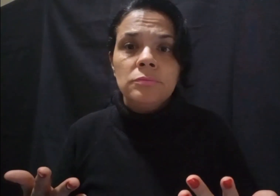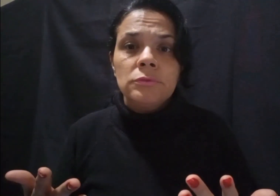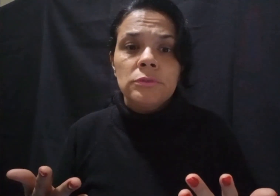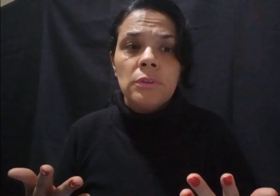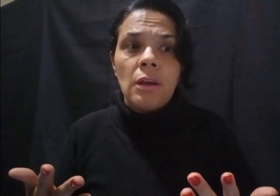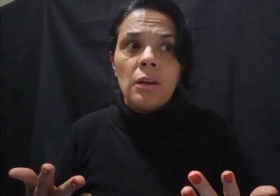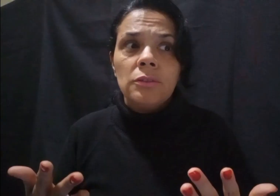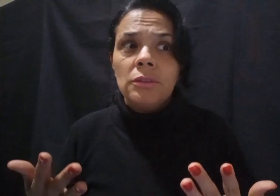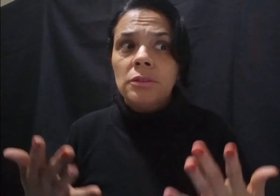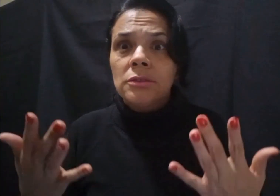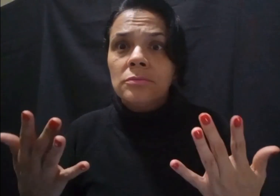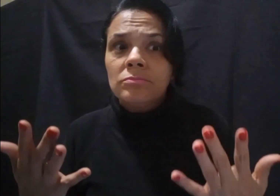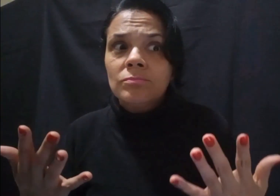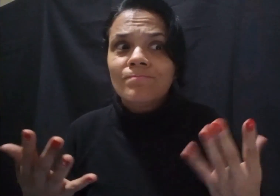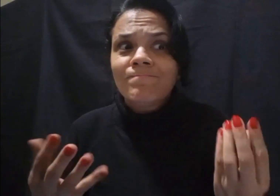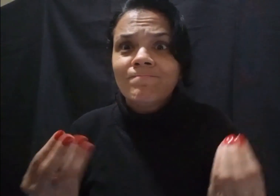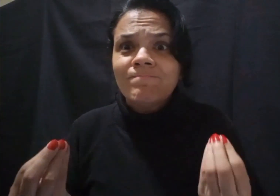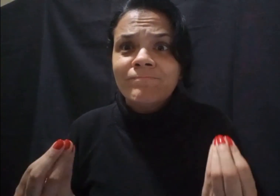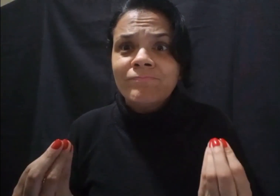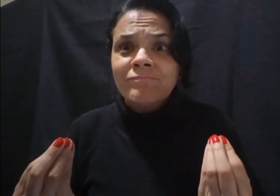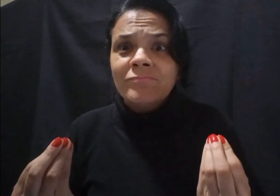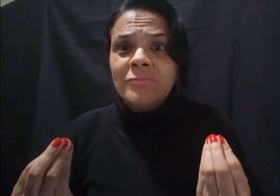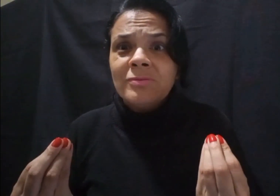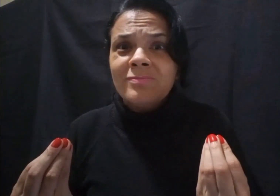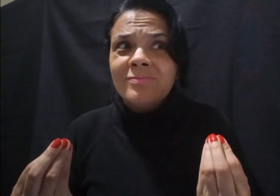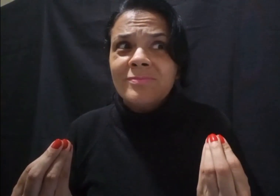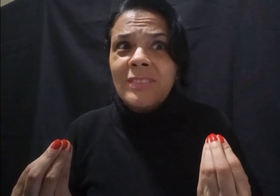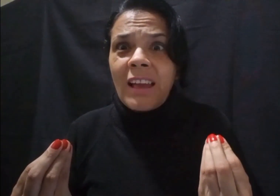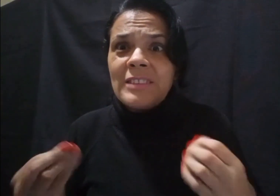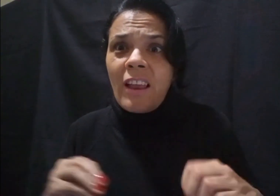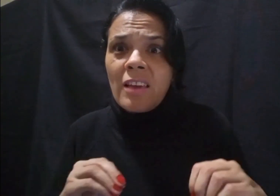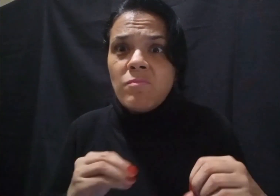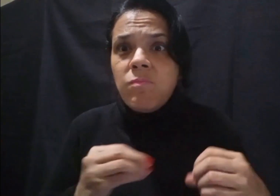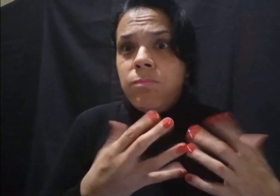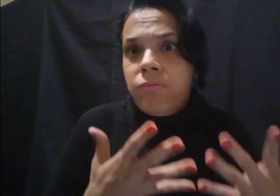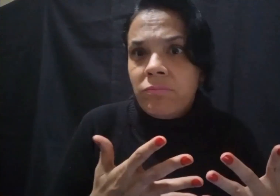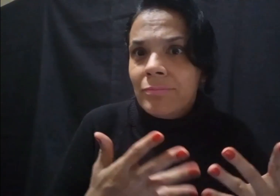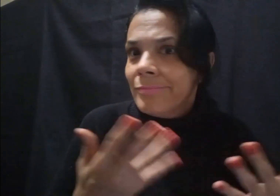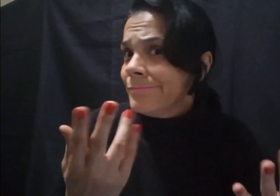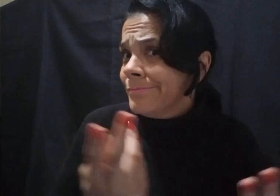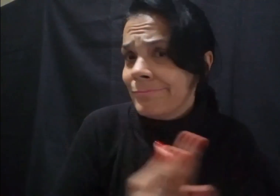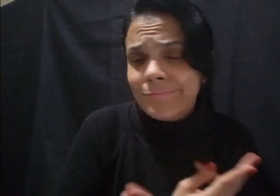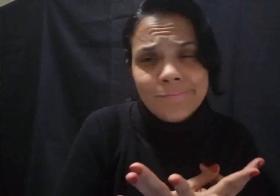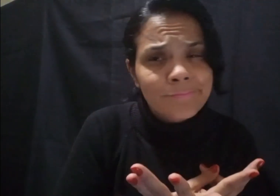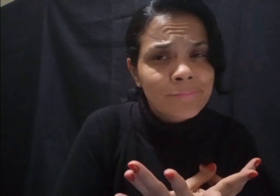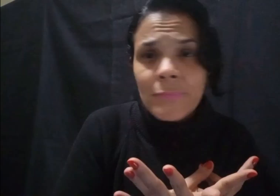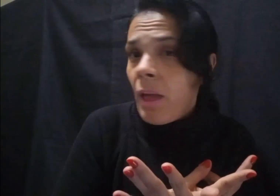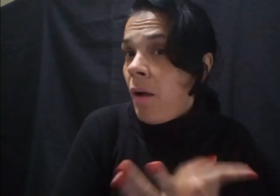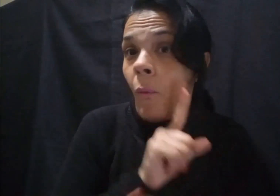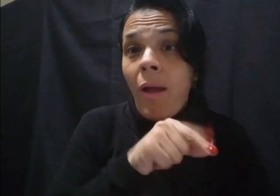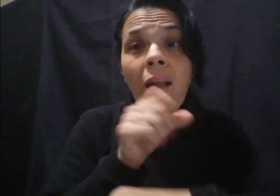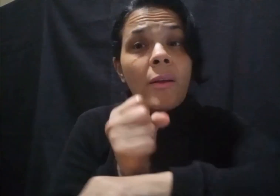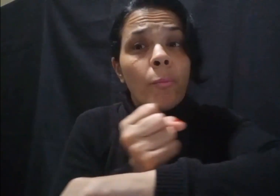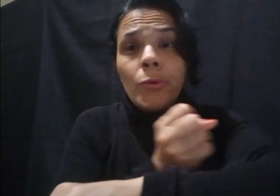Quantas vezes agimos de forma precipitada, achando que estamos sendo fortes, quando na verdade estamos apenas sendo dominados pela